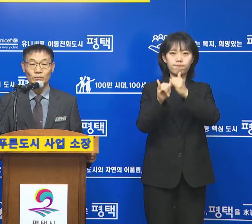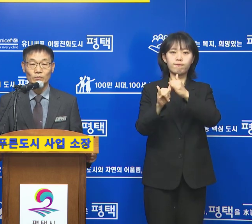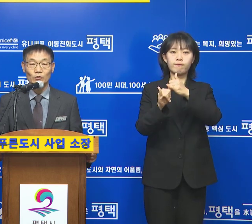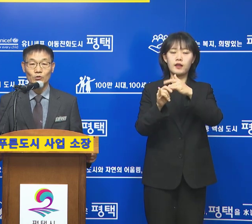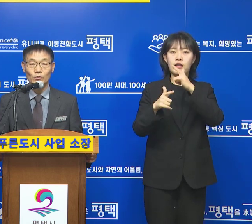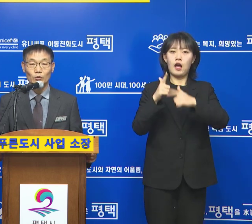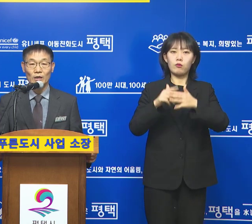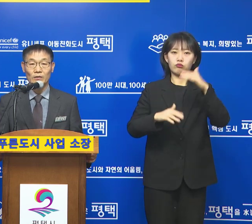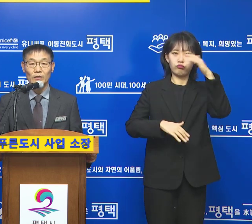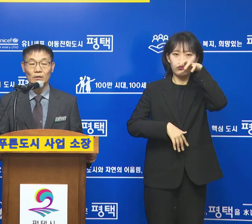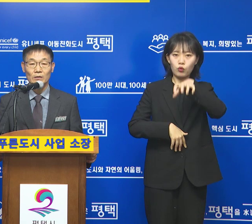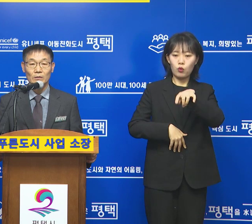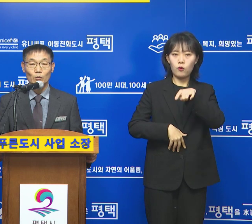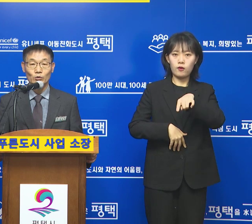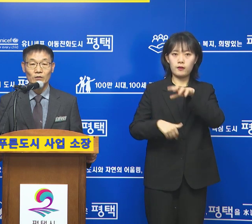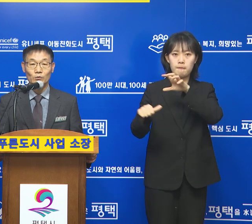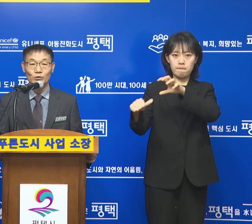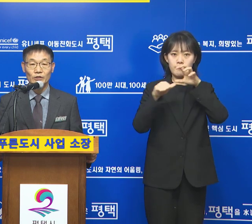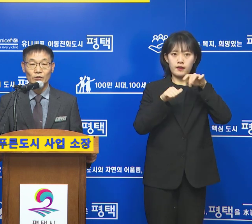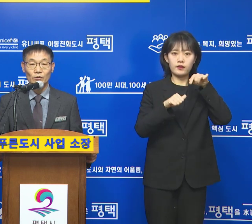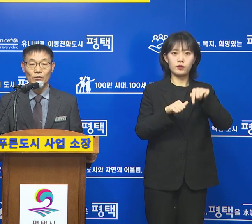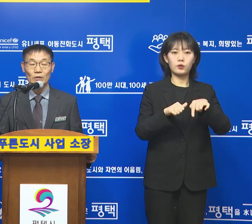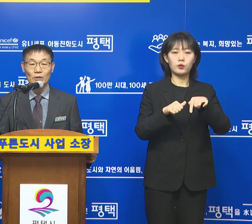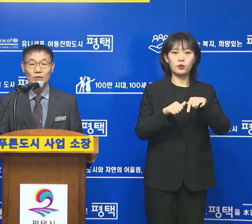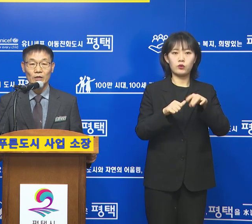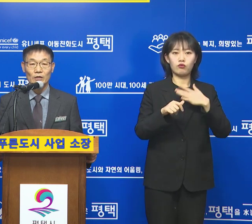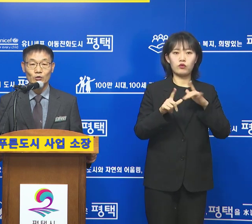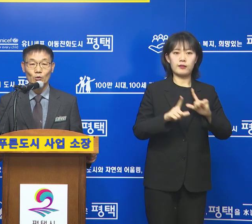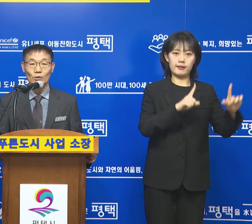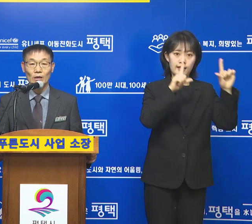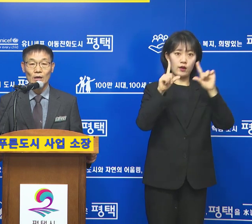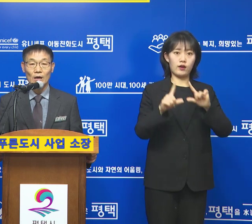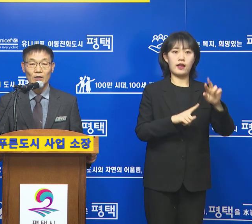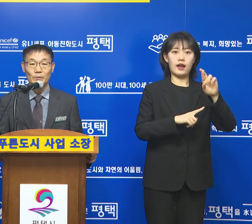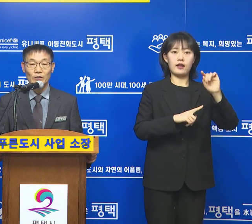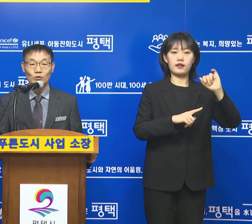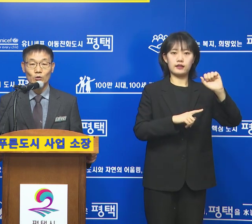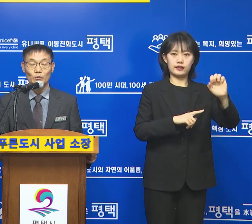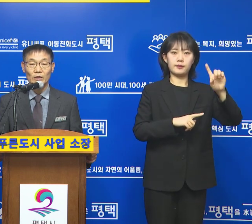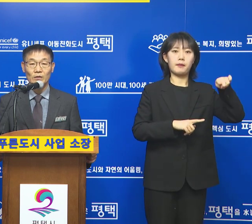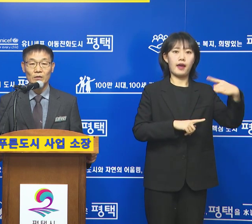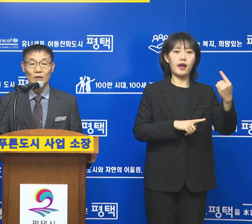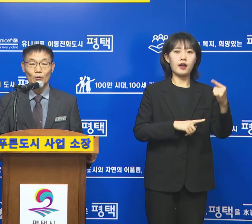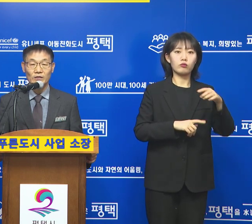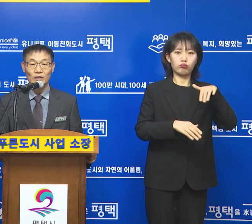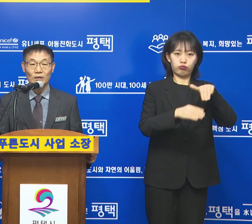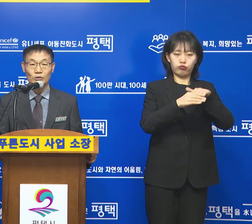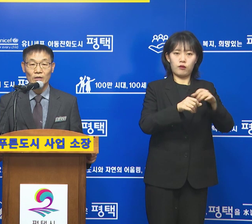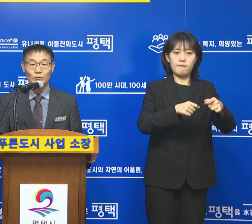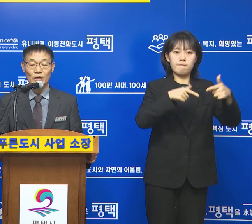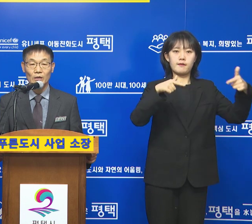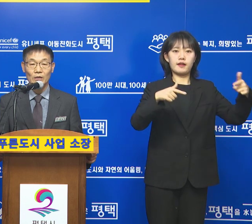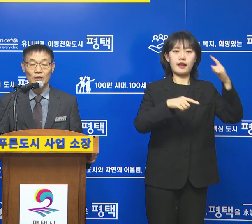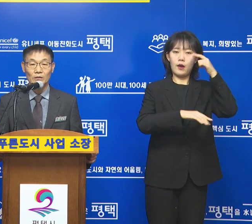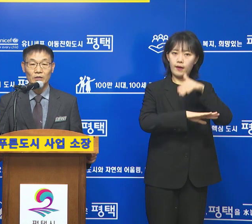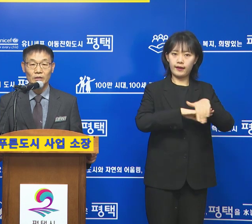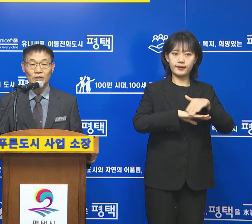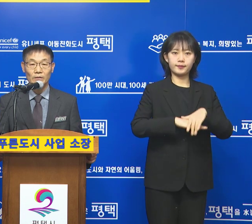작품 조성을 통한 모델 정원 제시로 생활 속 알리백 정원 문화를 확산하고자